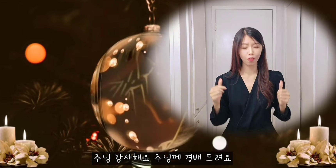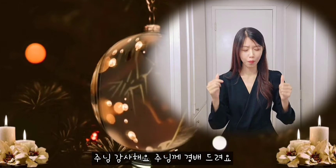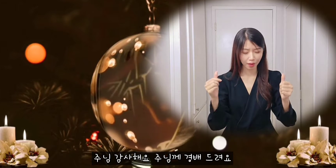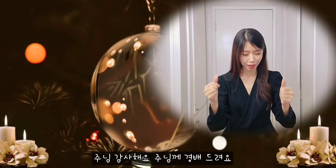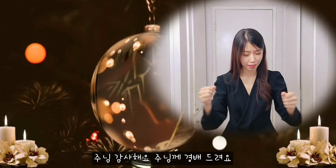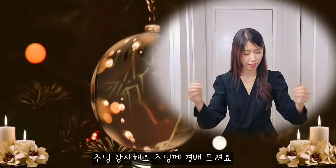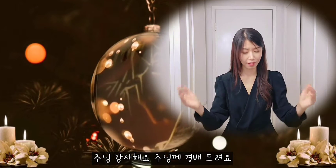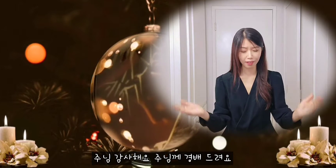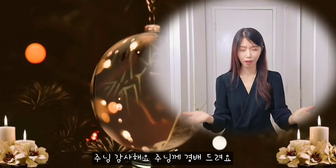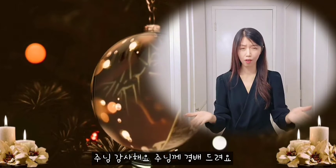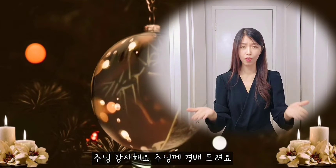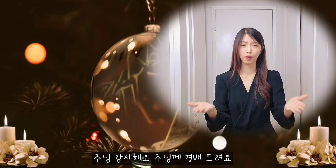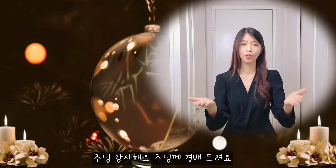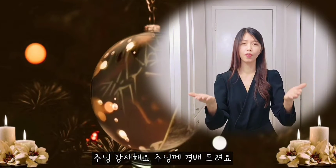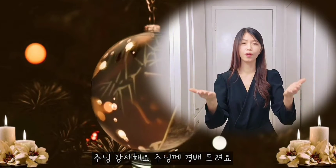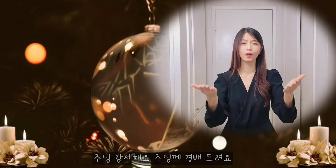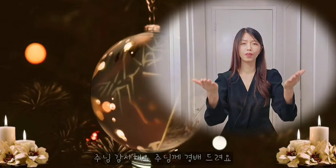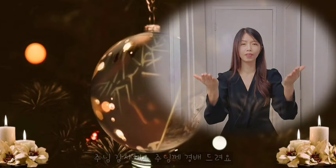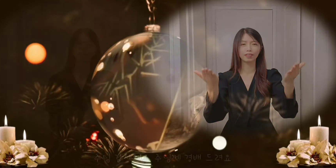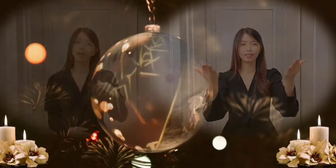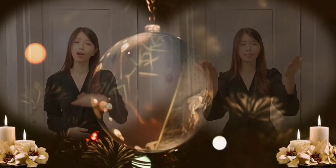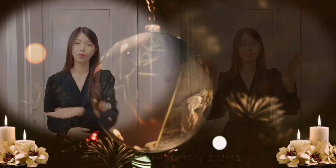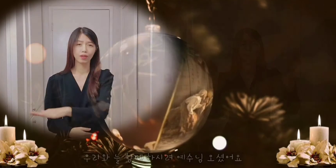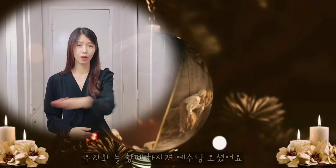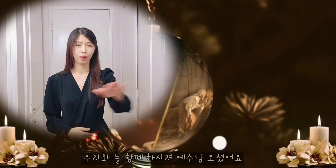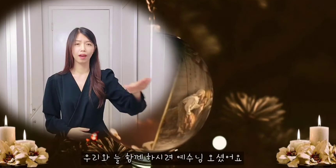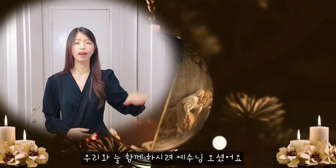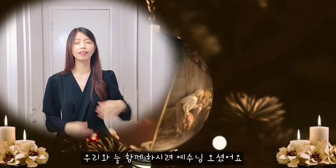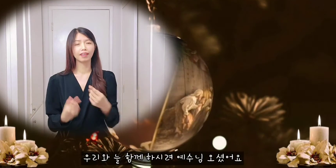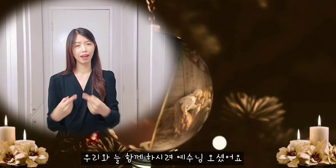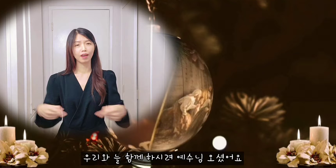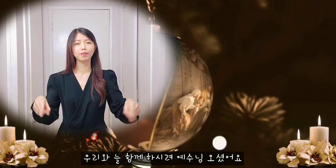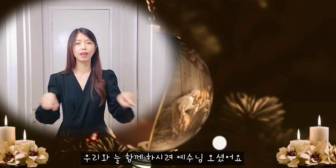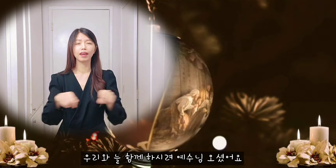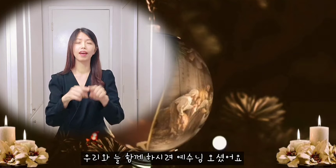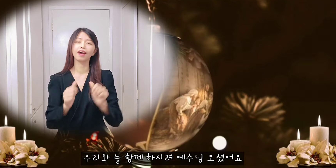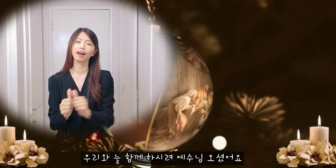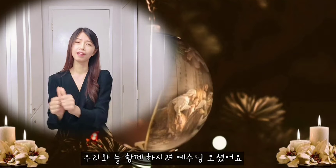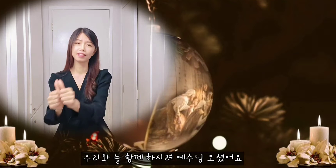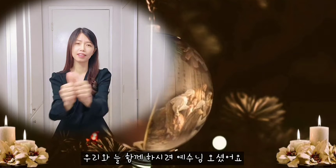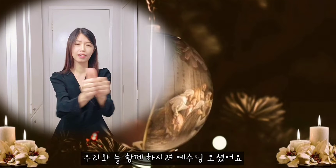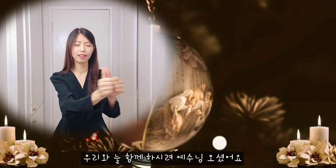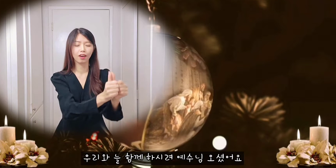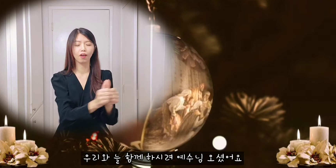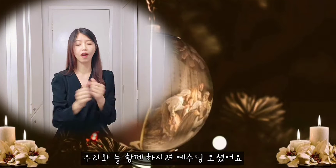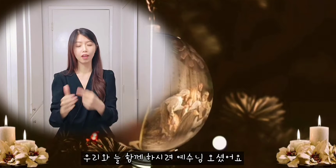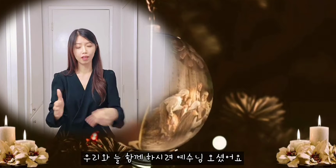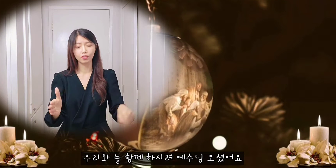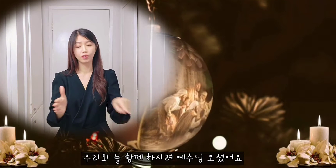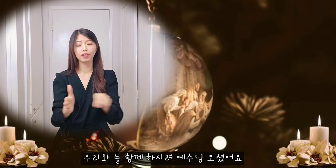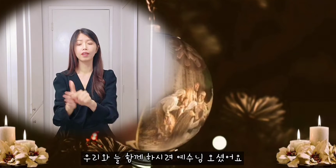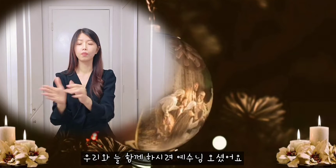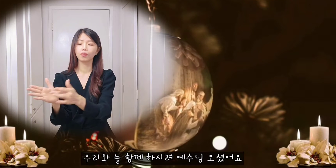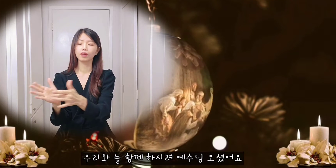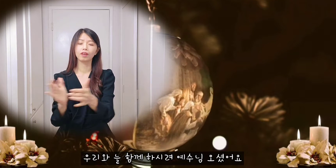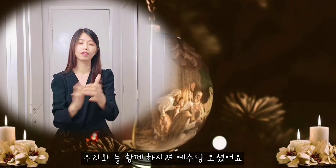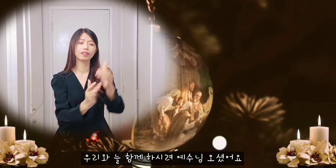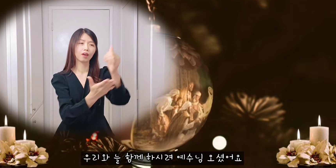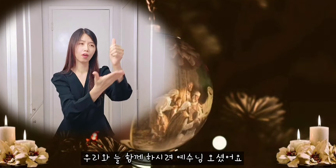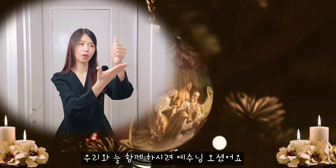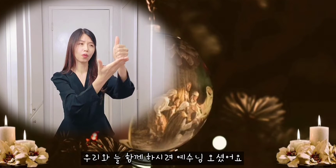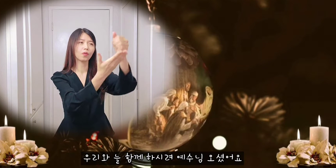주님께 경배드려요. 우리와 늘 함께 하시려